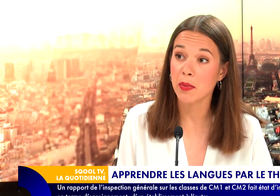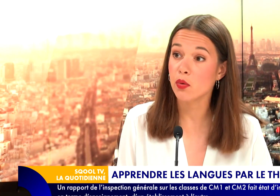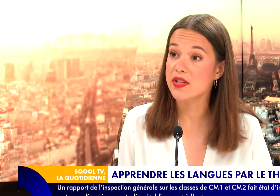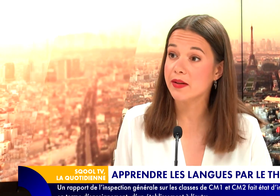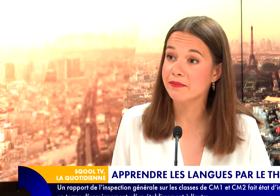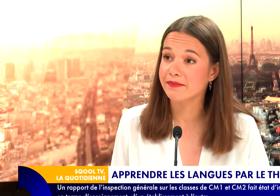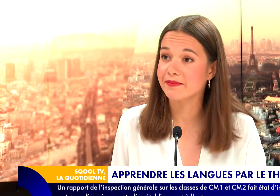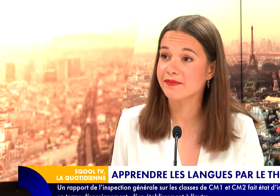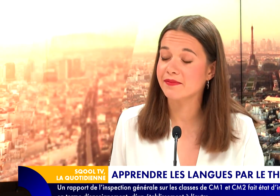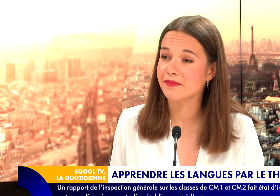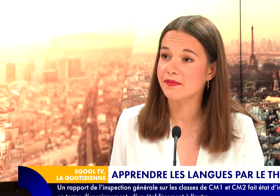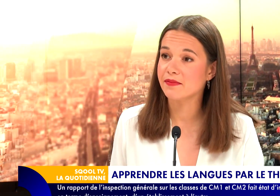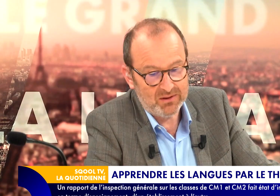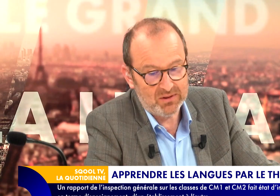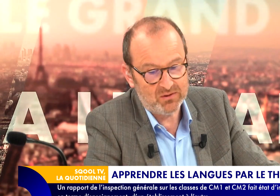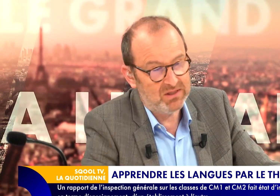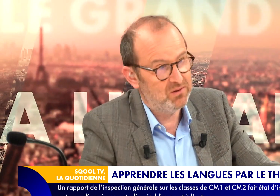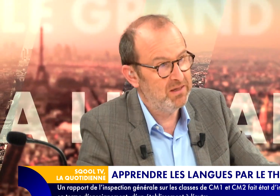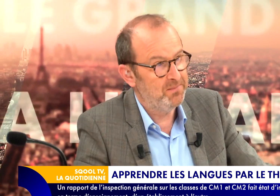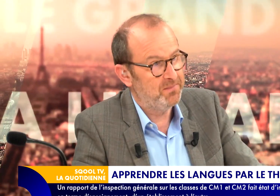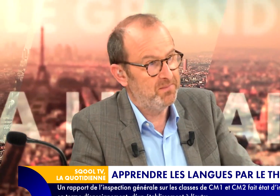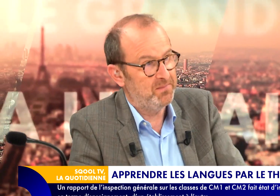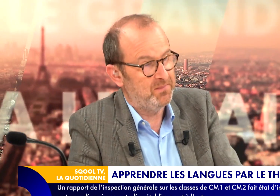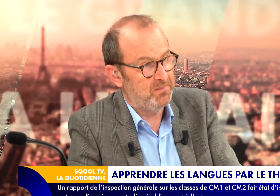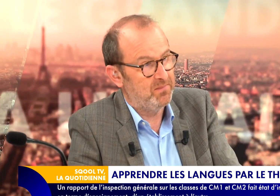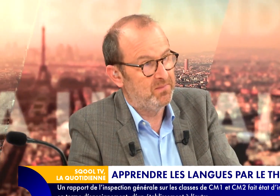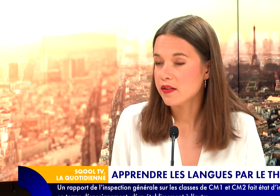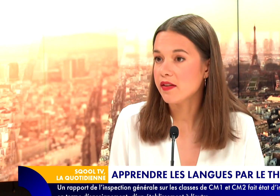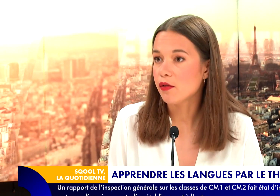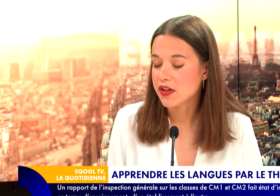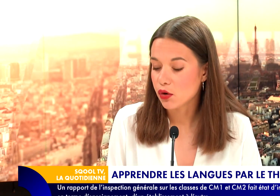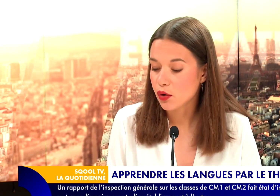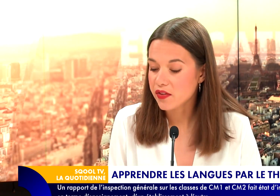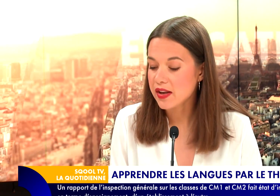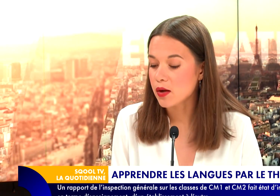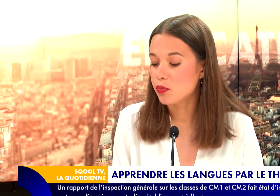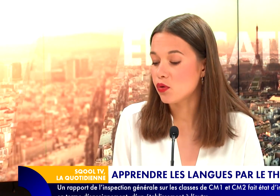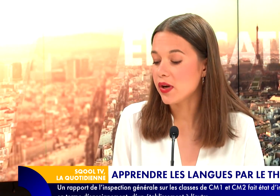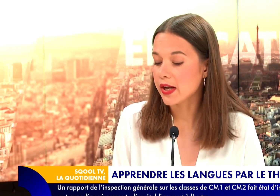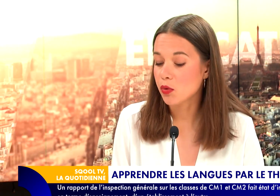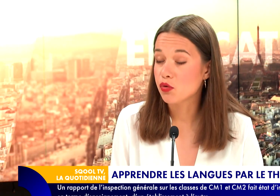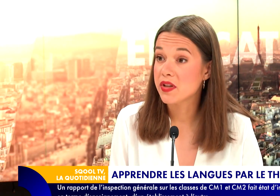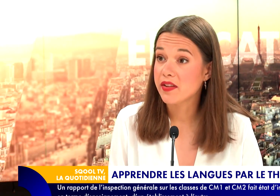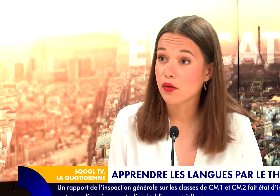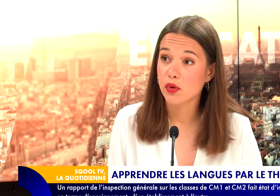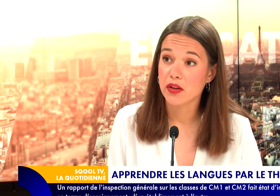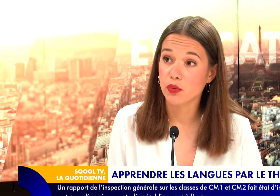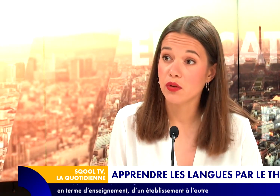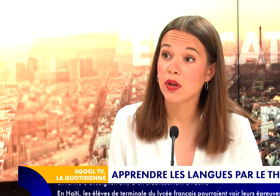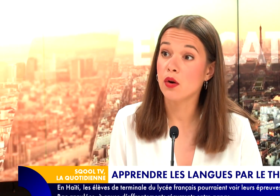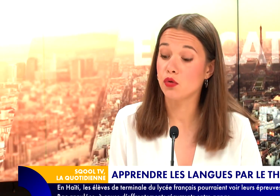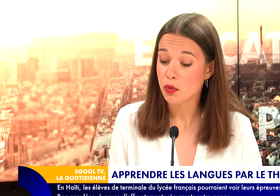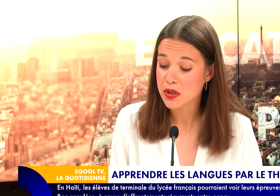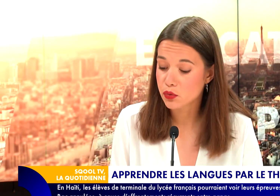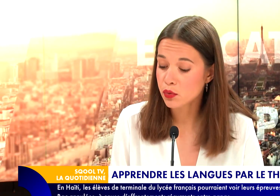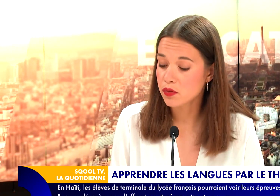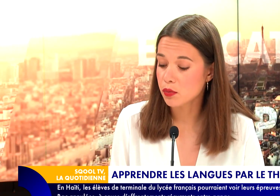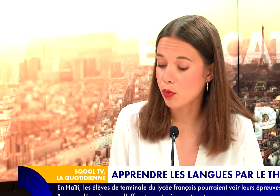primaire au lycée. Avec des partenariats avec l'éducation nationale ? Oui, c'est ça. En fait, Langue en scène a obtenu l'agrément du ministère de l'Éducation nationale en 2012 pour